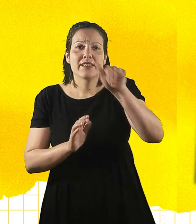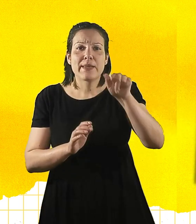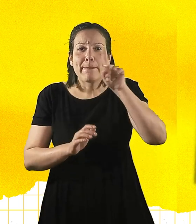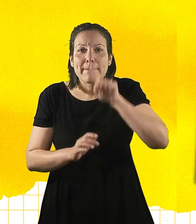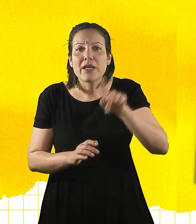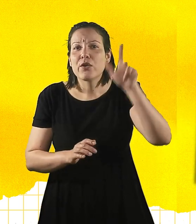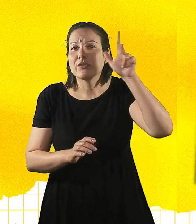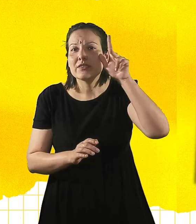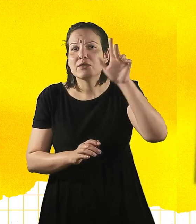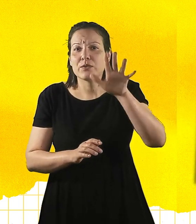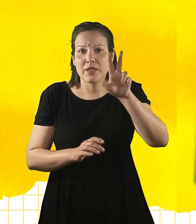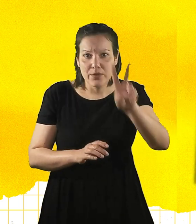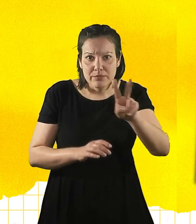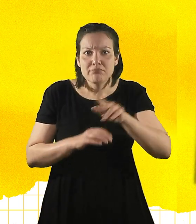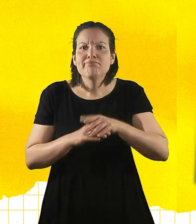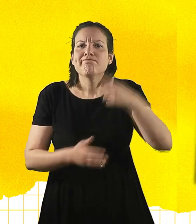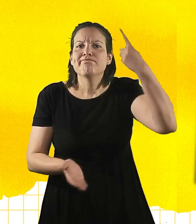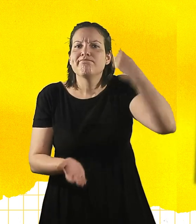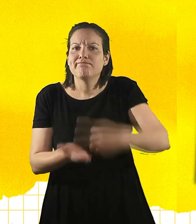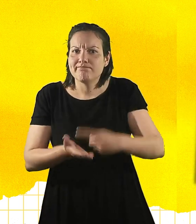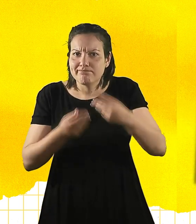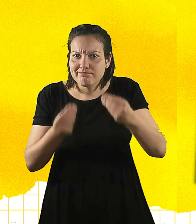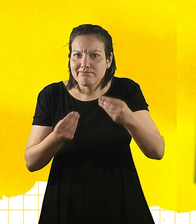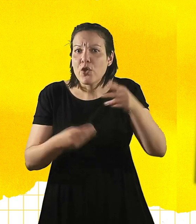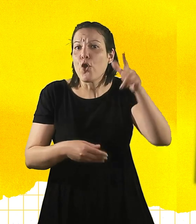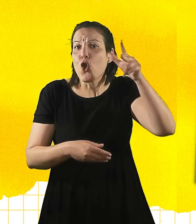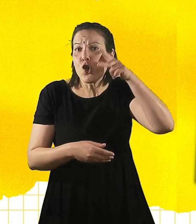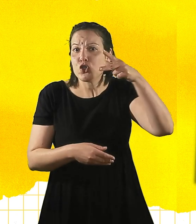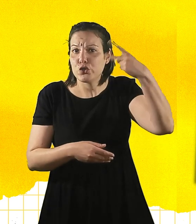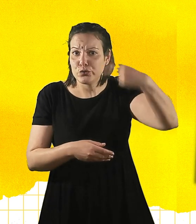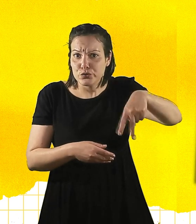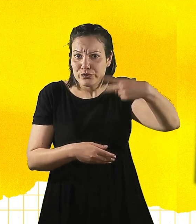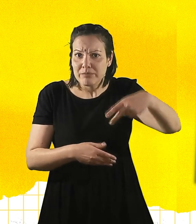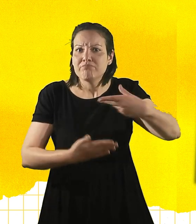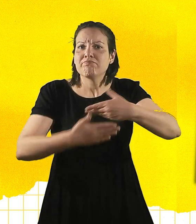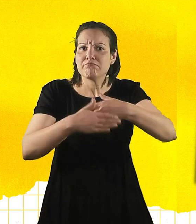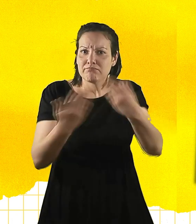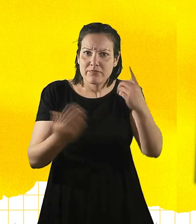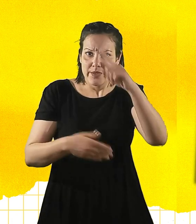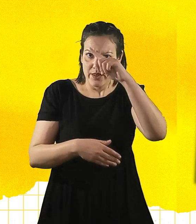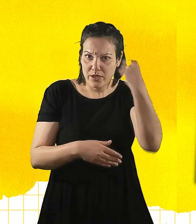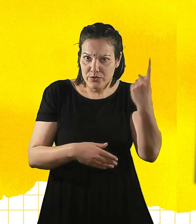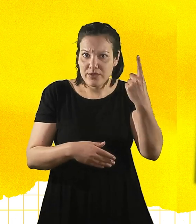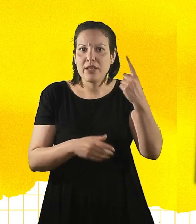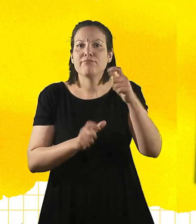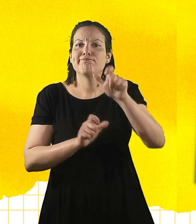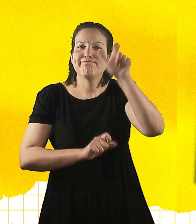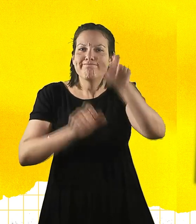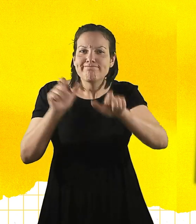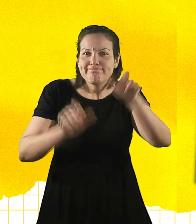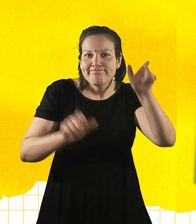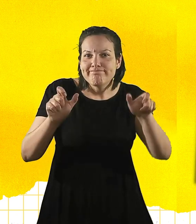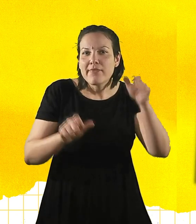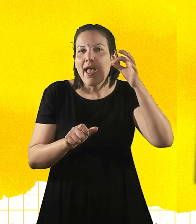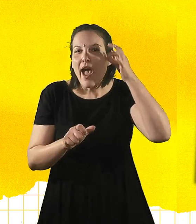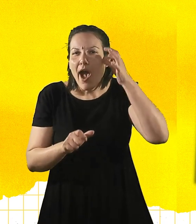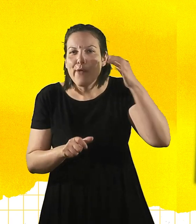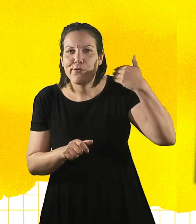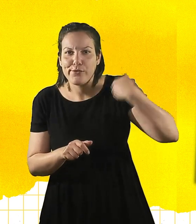26.852 establece el 8 de noviembre como el Día Nacional de los, las Afroargentinos,